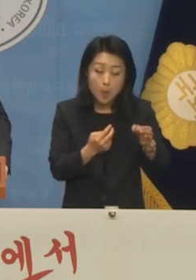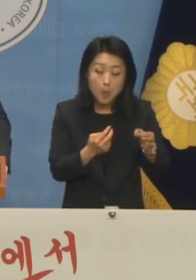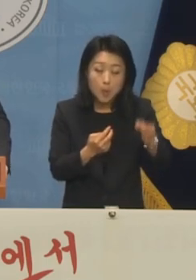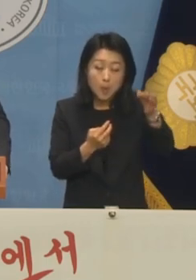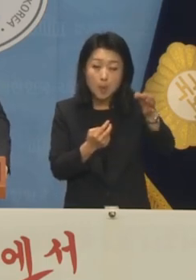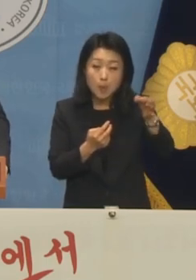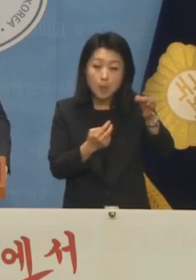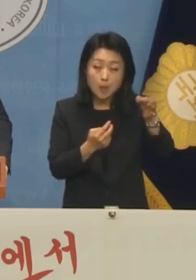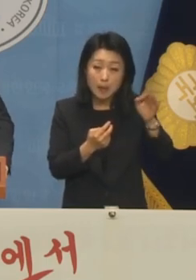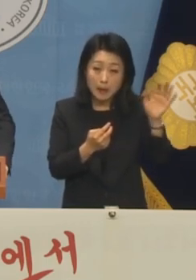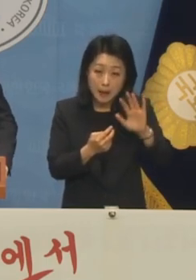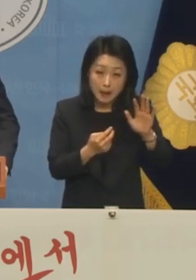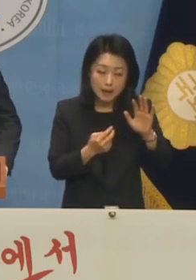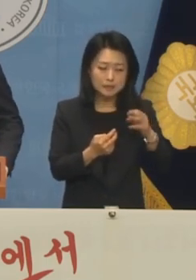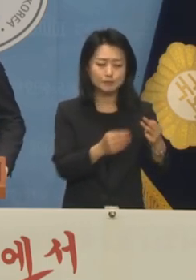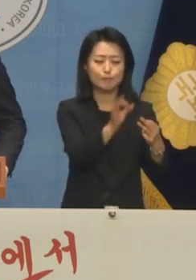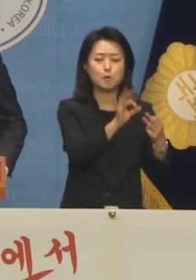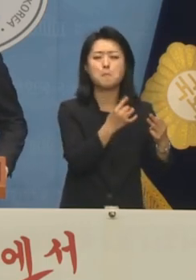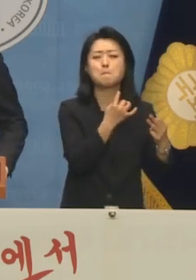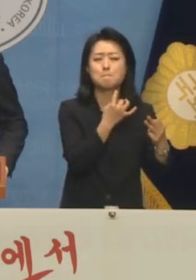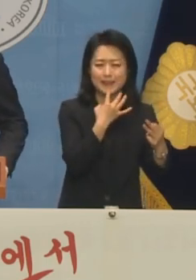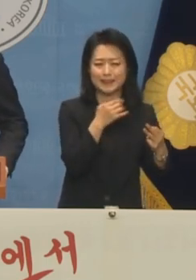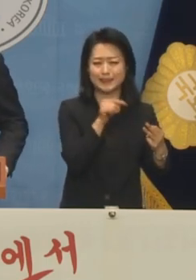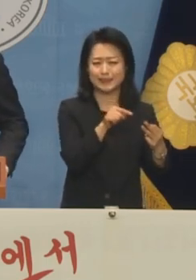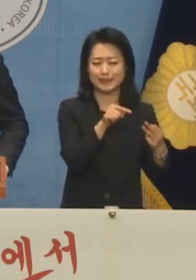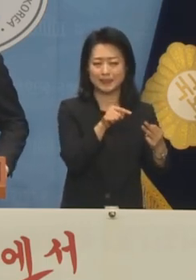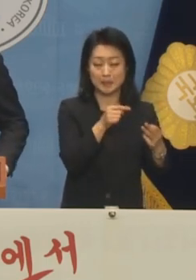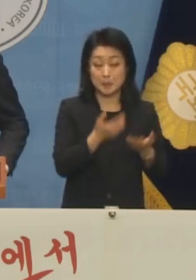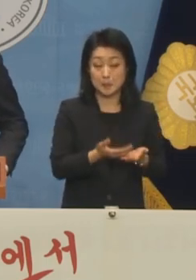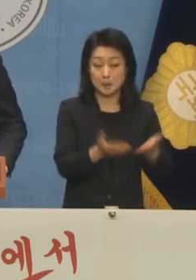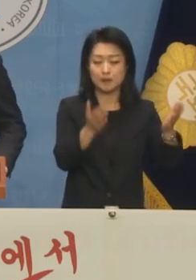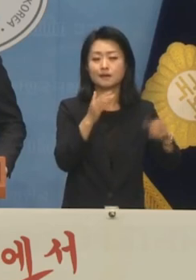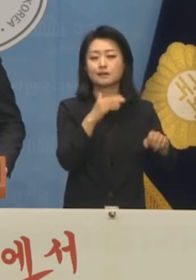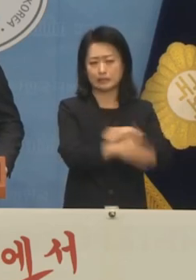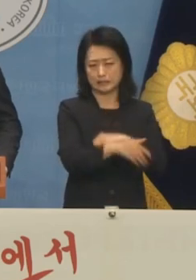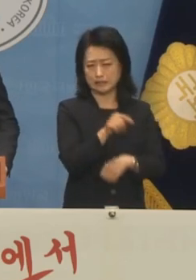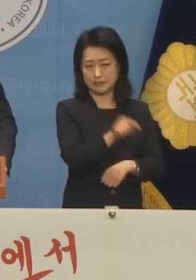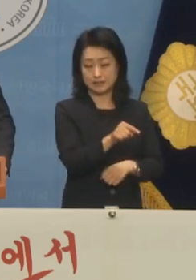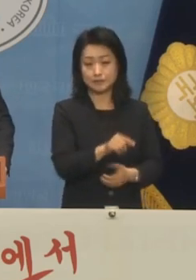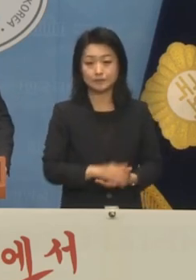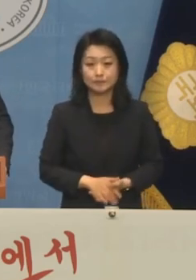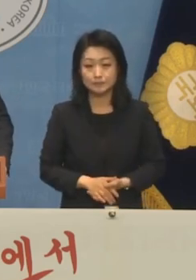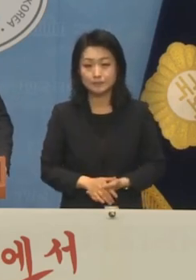이상이 초래하는 중단기 착시 효과만을 보여주고 있을 뿐입니다.